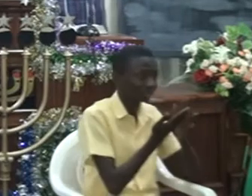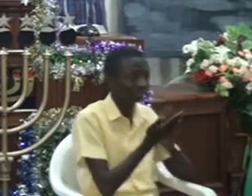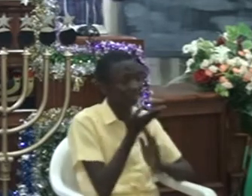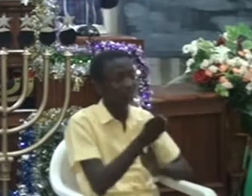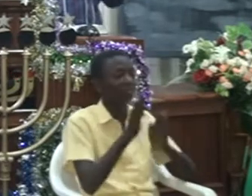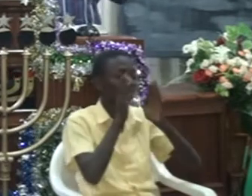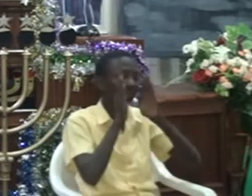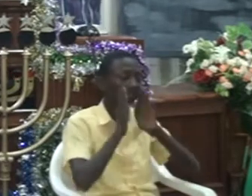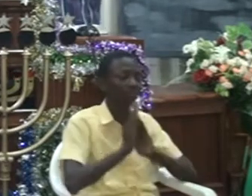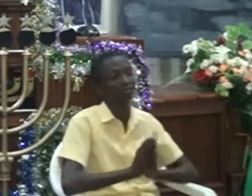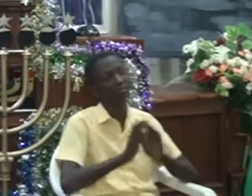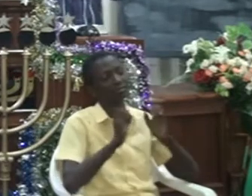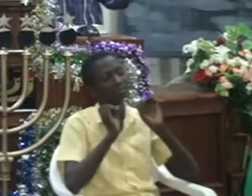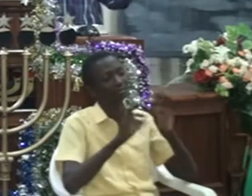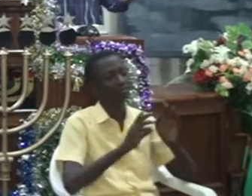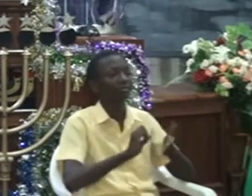ile ku